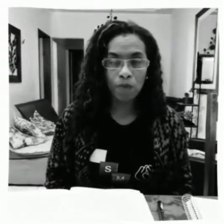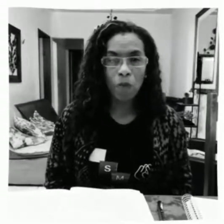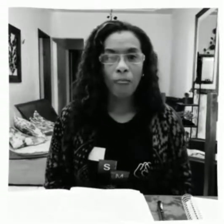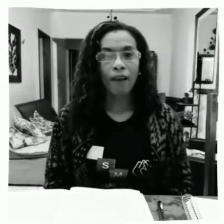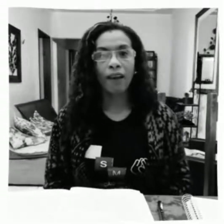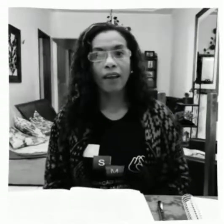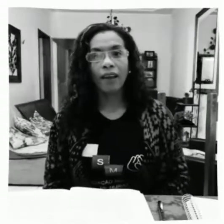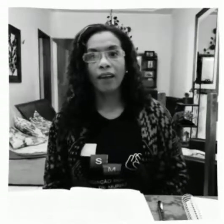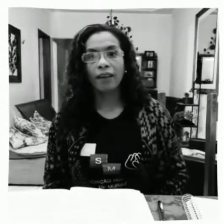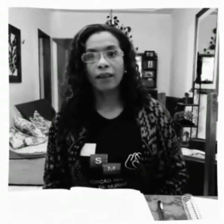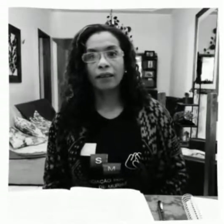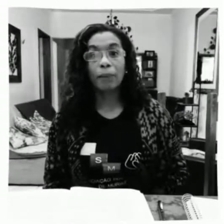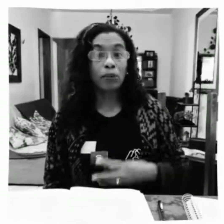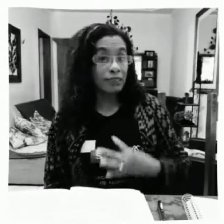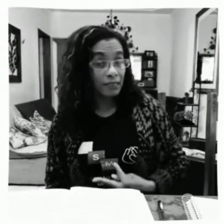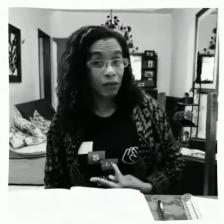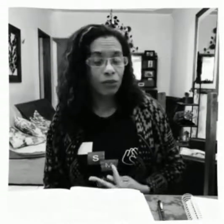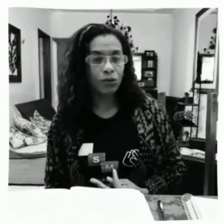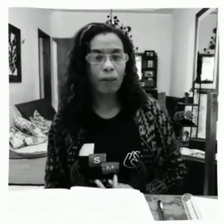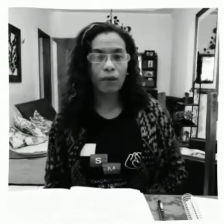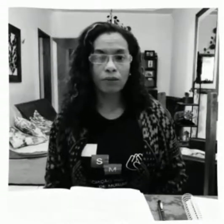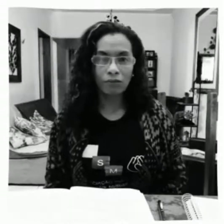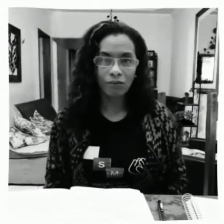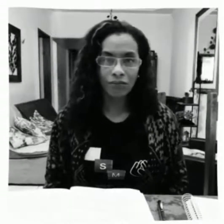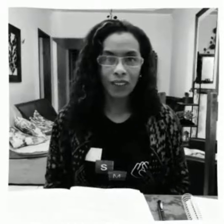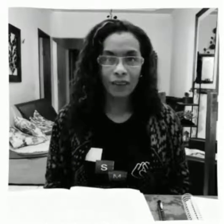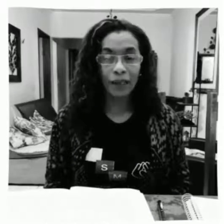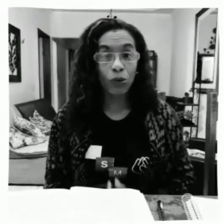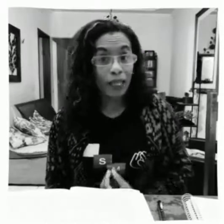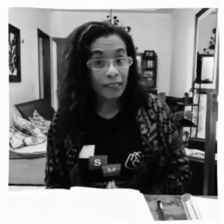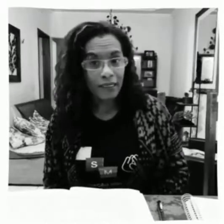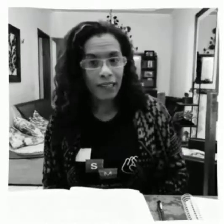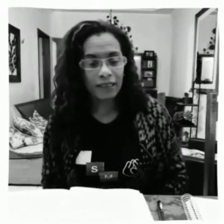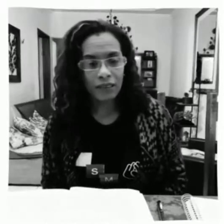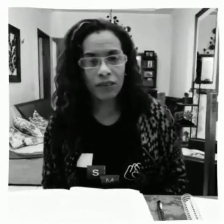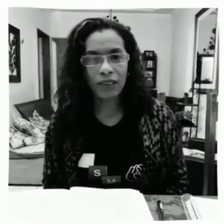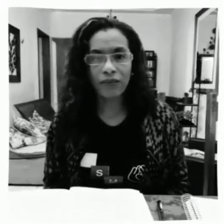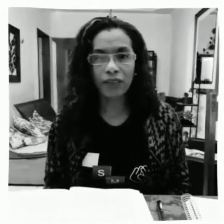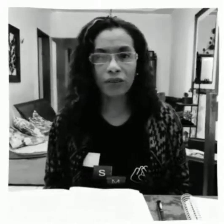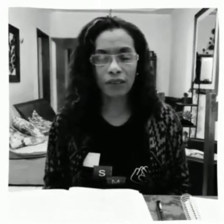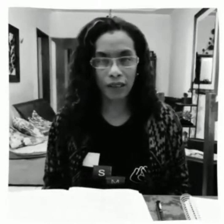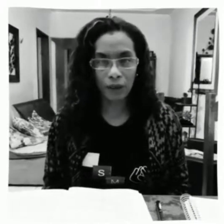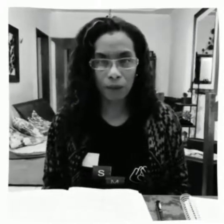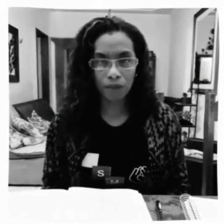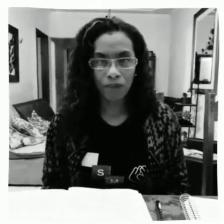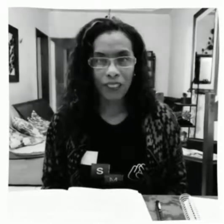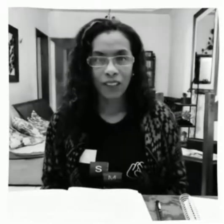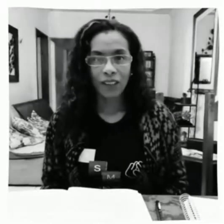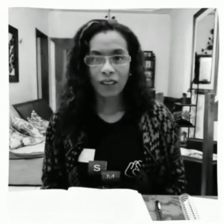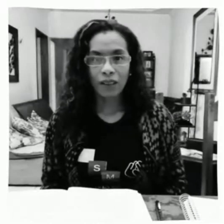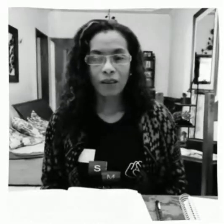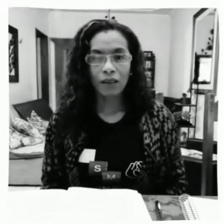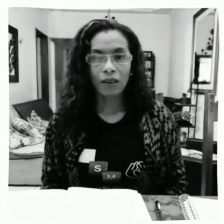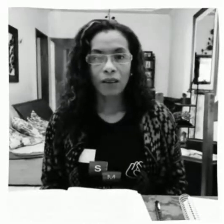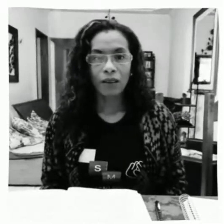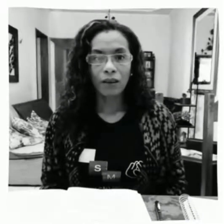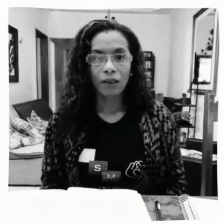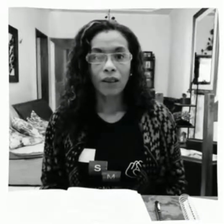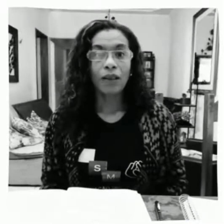corpo, da posição da sua mão, da localização que você faz o sinal